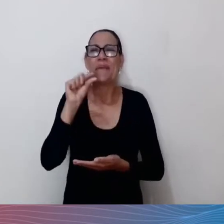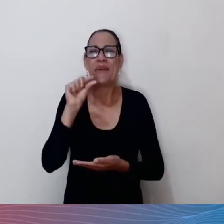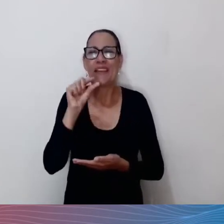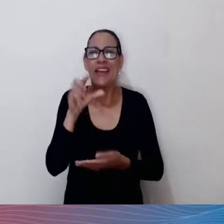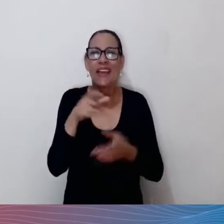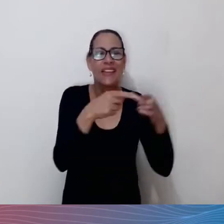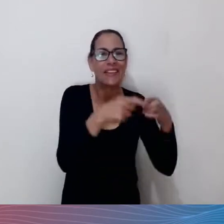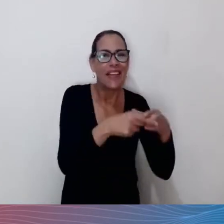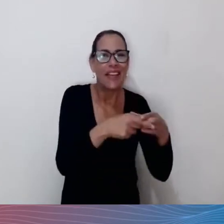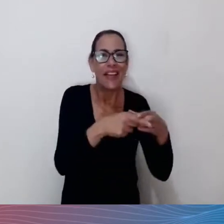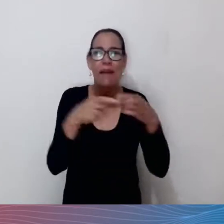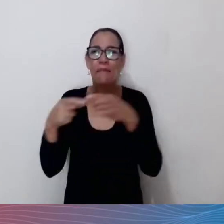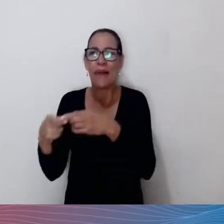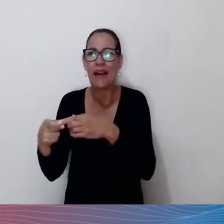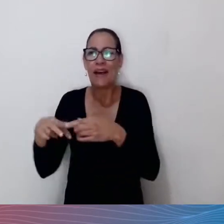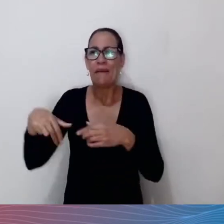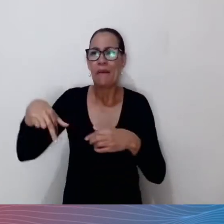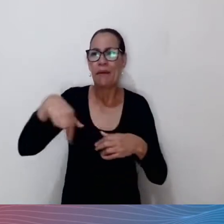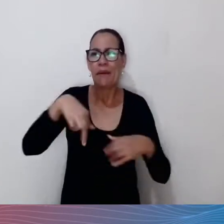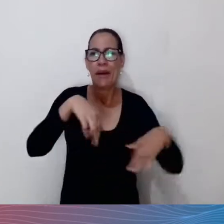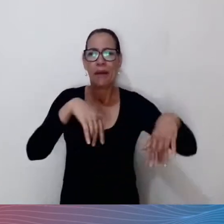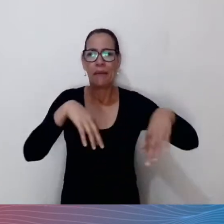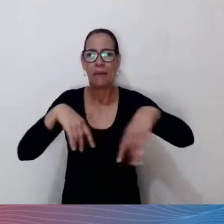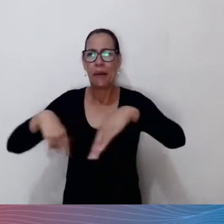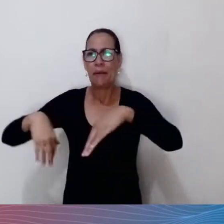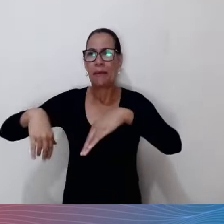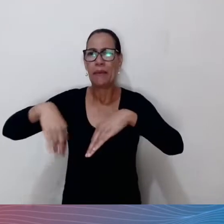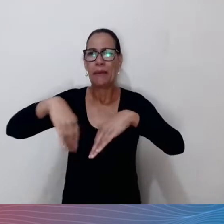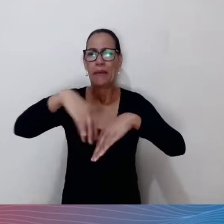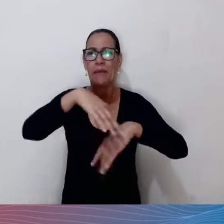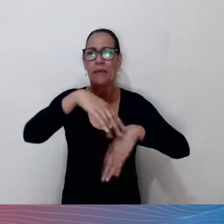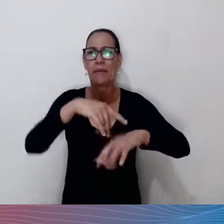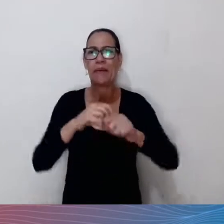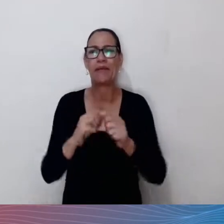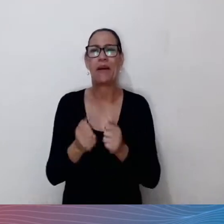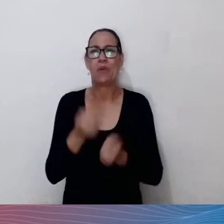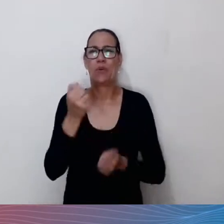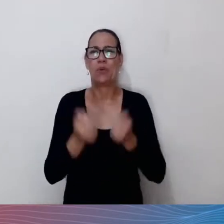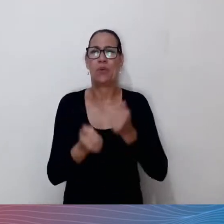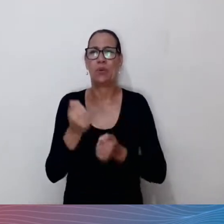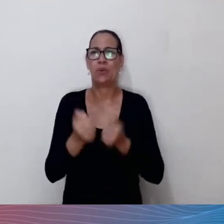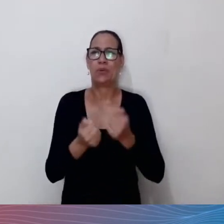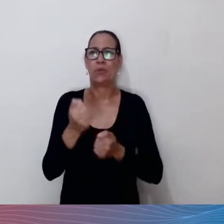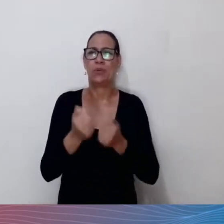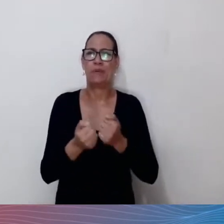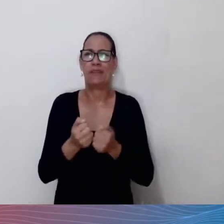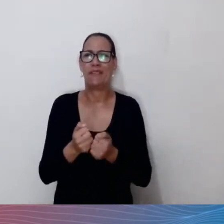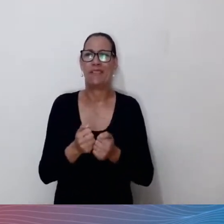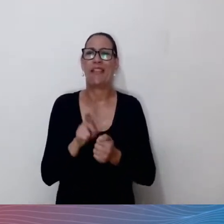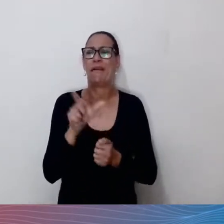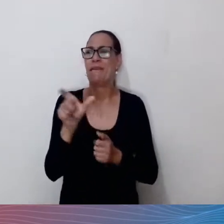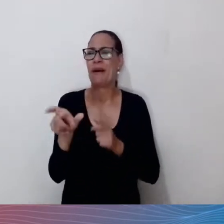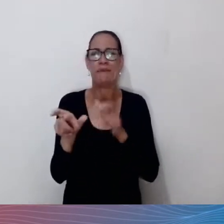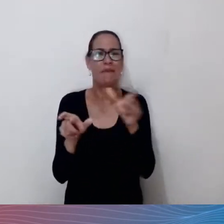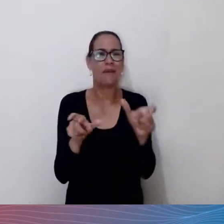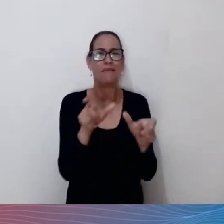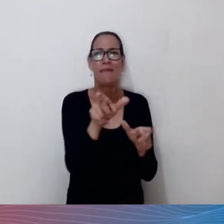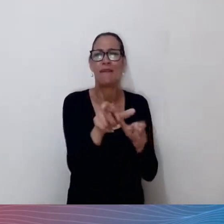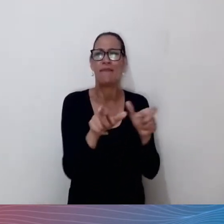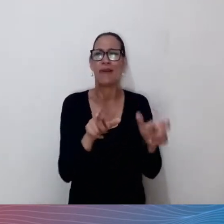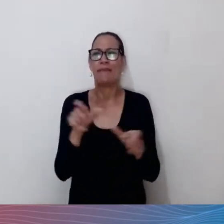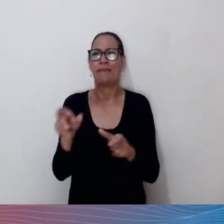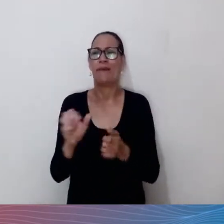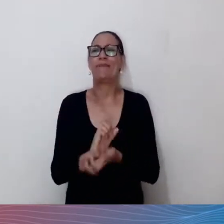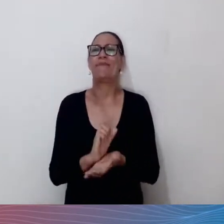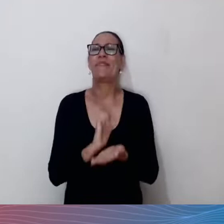de cidade em cidade, viajando com uma van, vão de cidade em cidade pregar evangelho, fazerem comportagem,